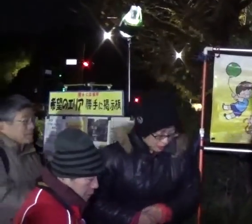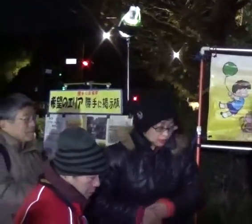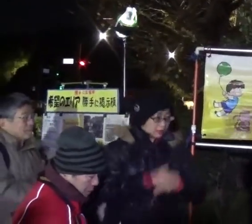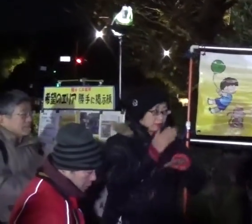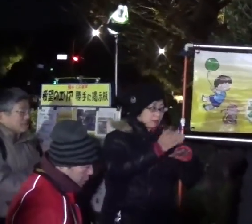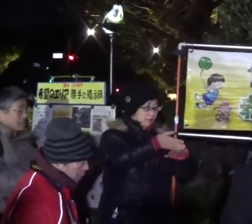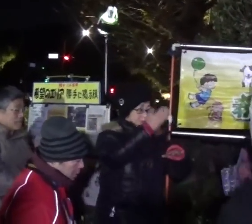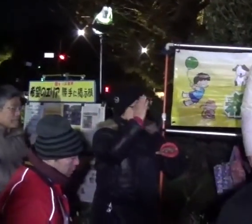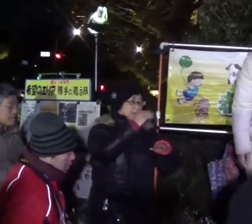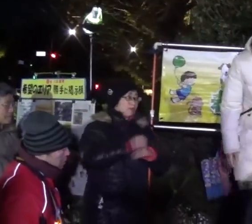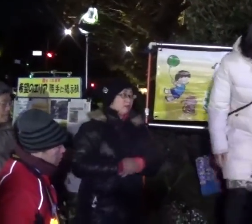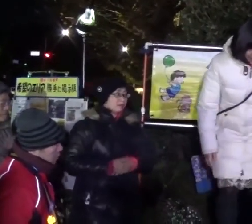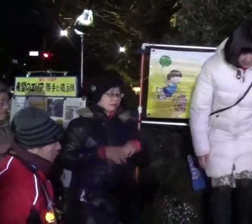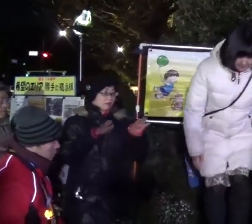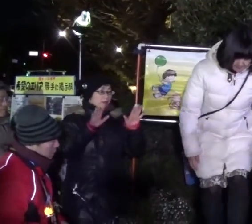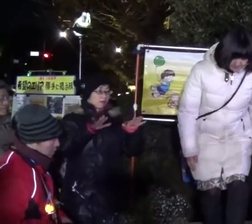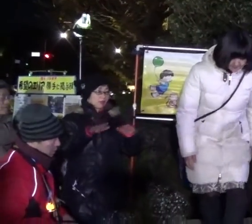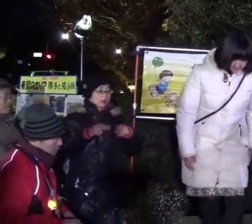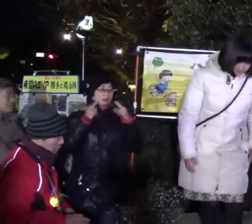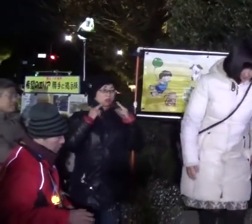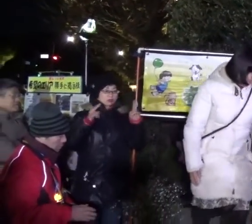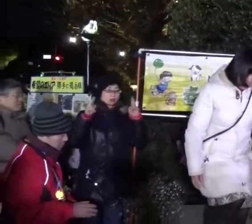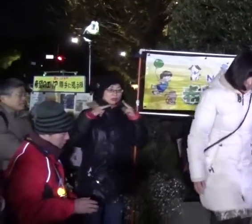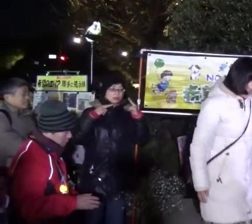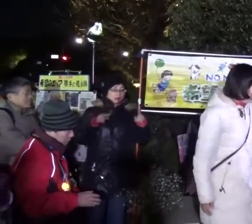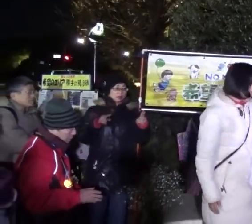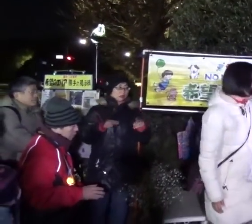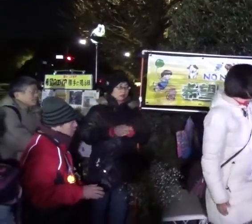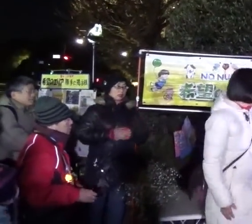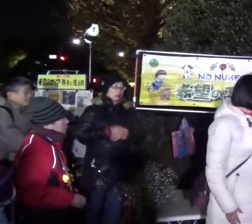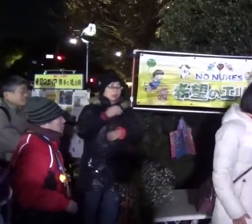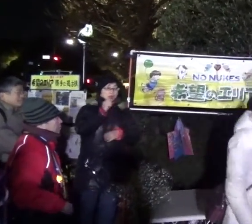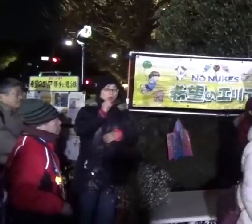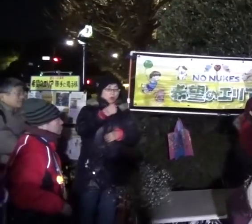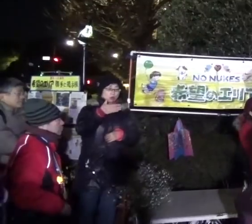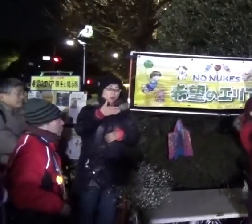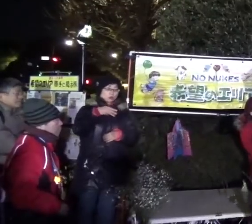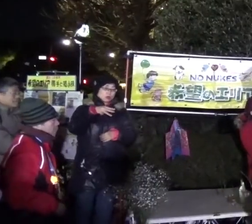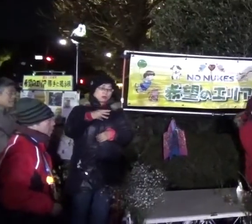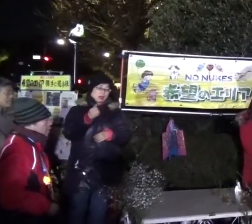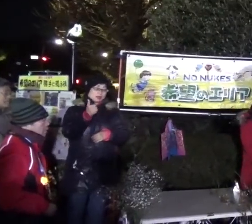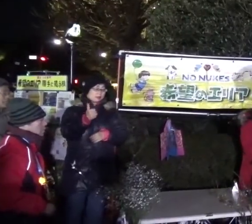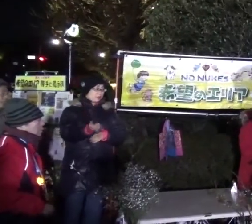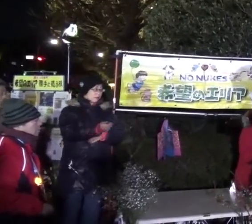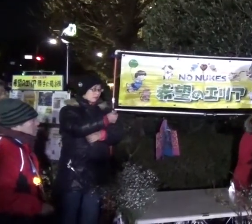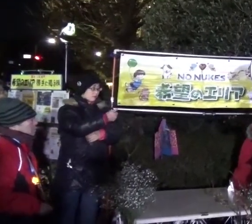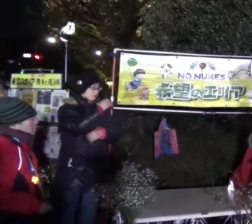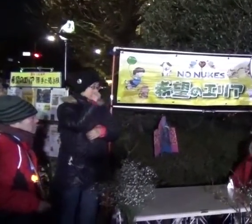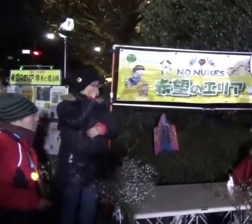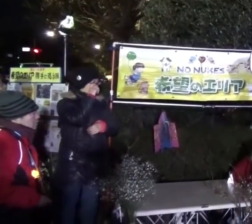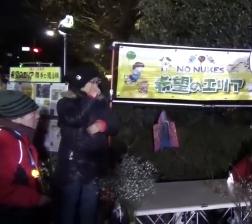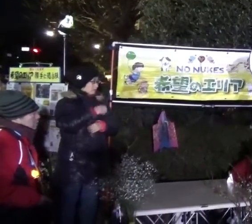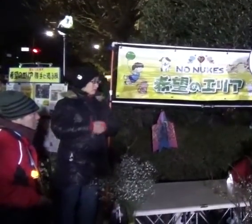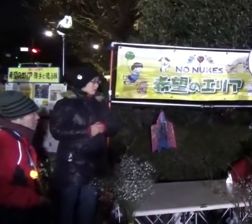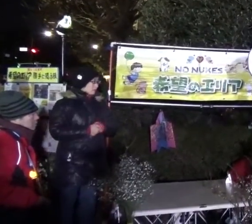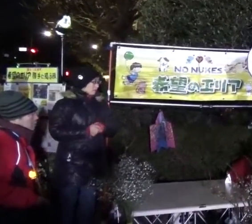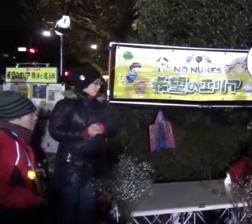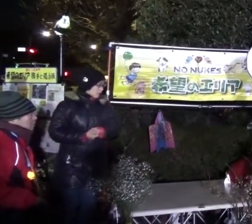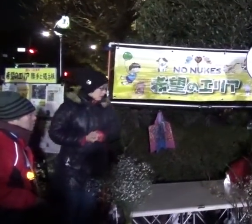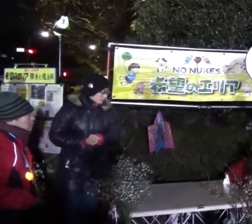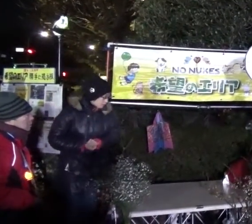ありがとうございました。今日は歌声の大熊さんも希望のエリアに来てくださっています。お願いします。 は